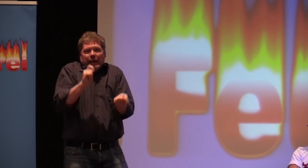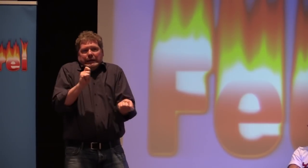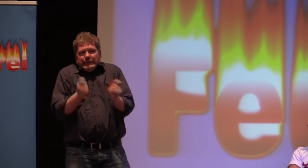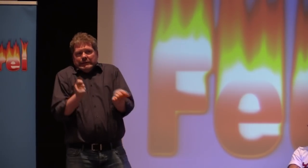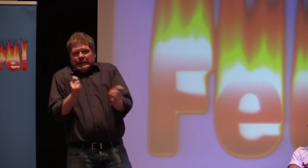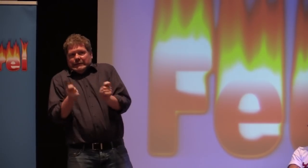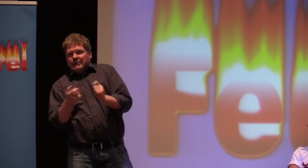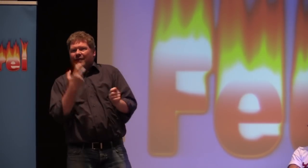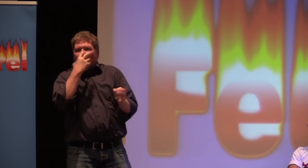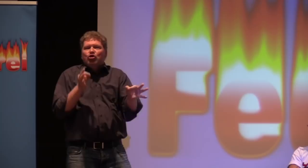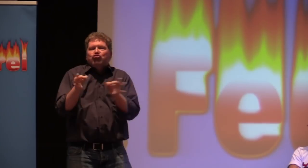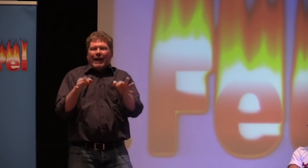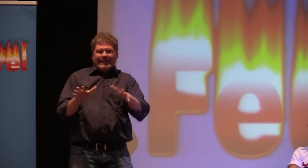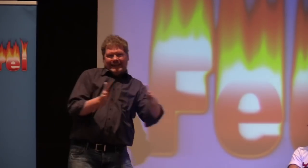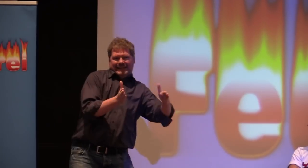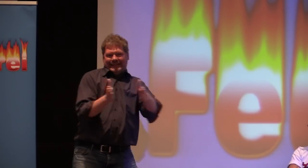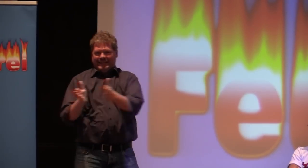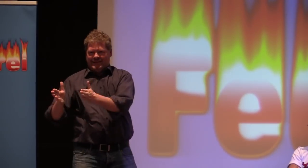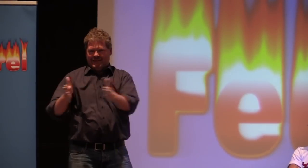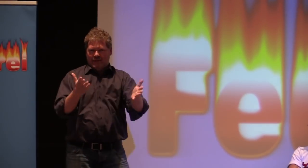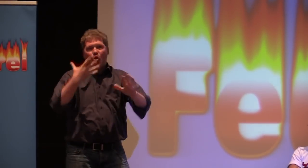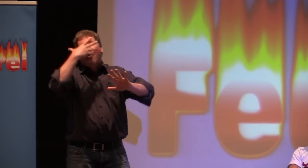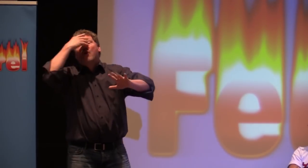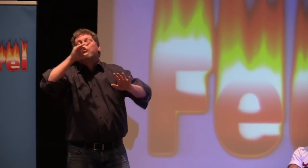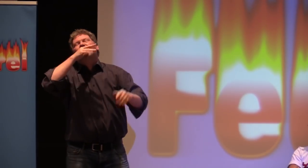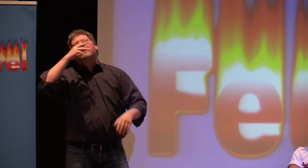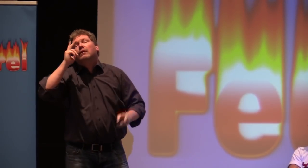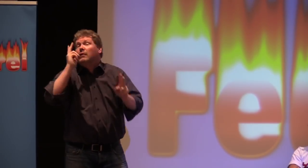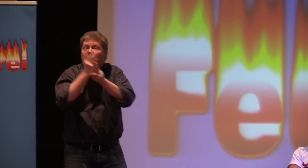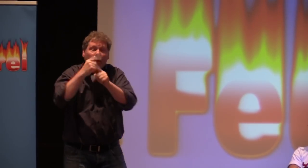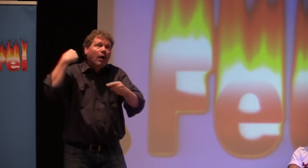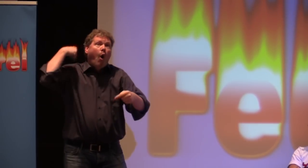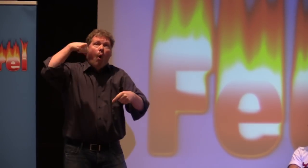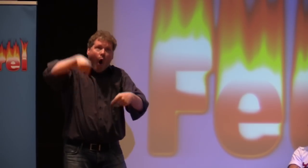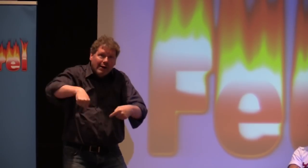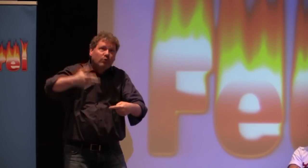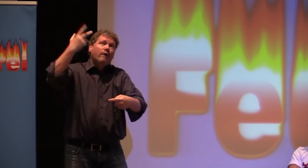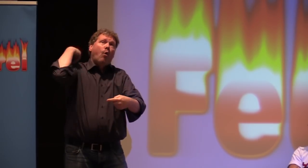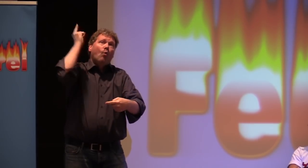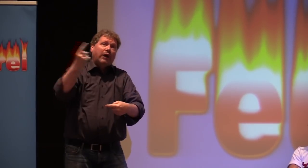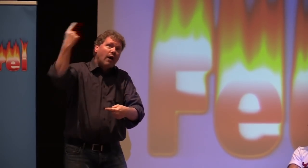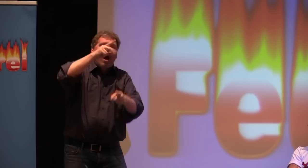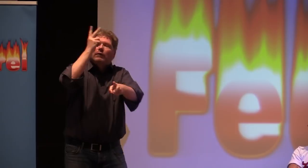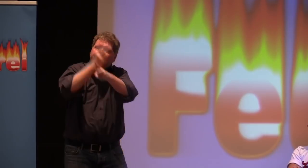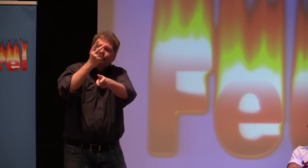K.O. und müssen aber trotzdem immer weiter kämpfen. Und da muss man einfach Strategien jetzt entwickeln.